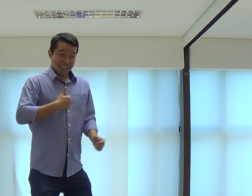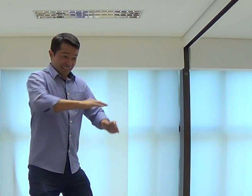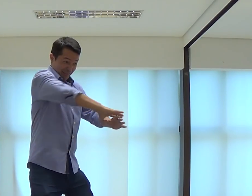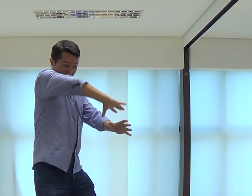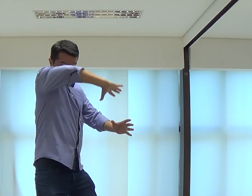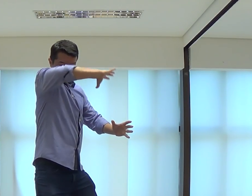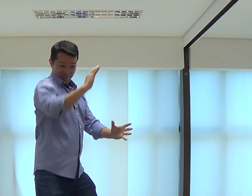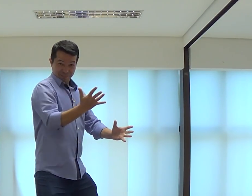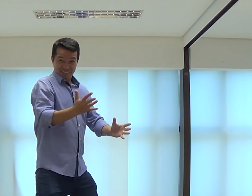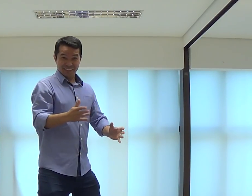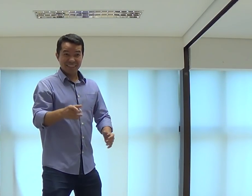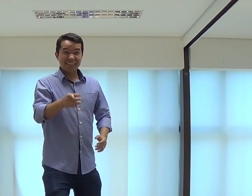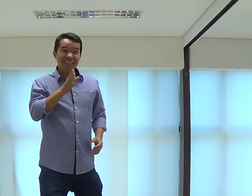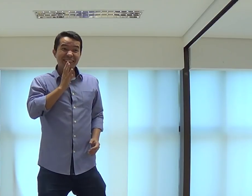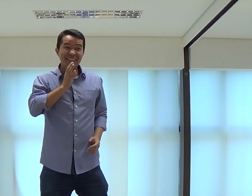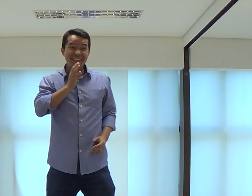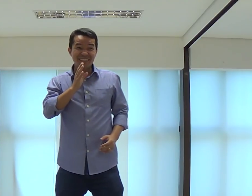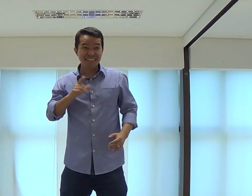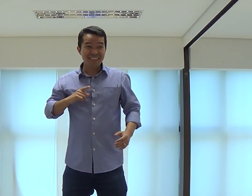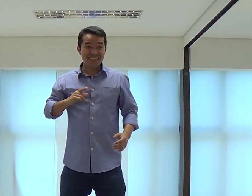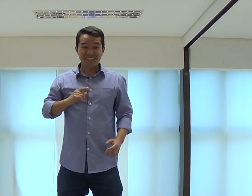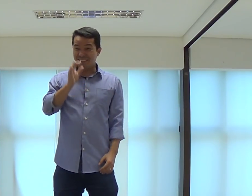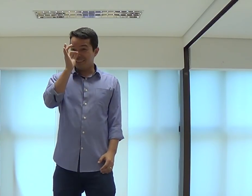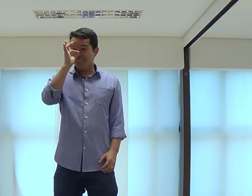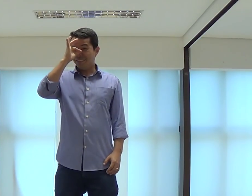eu vou fazer uma comida especial, né?